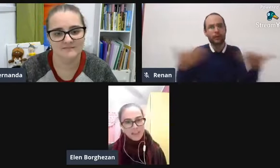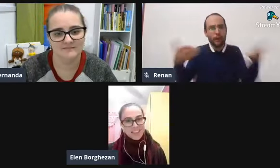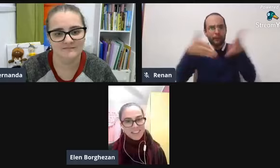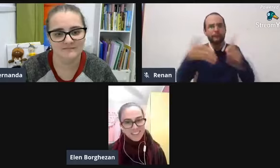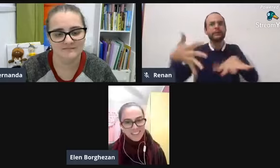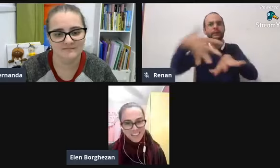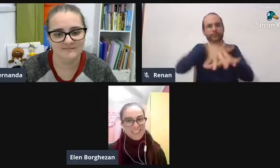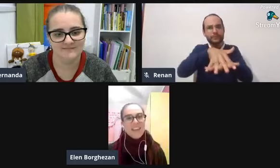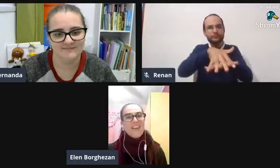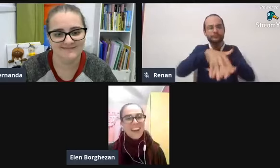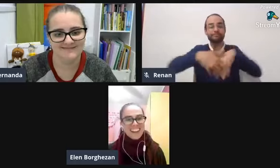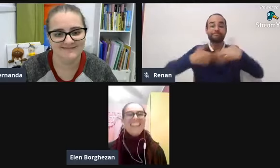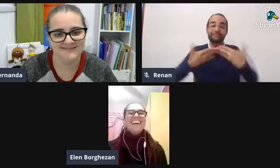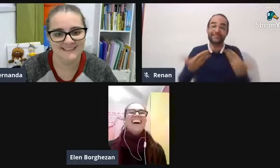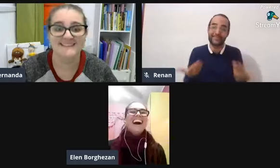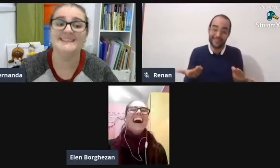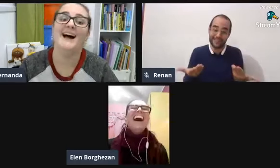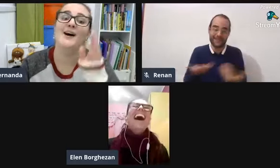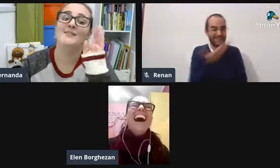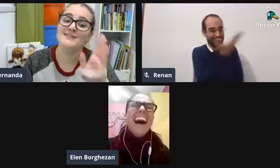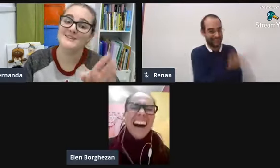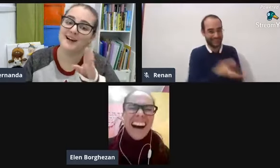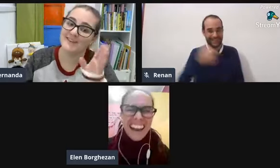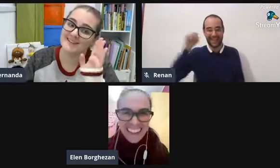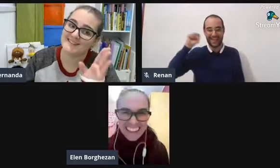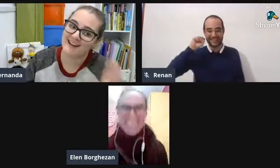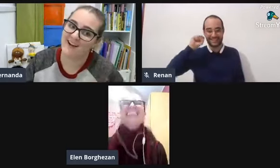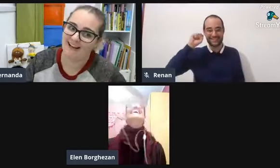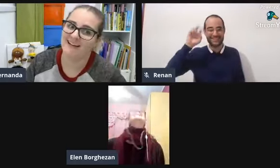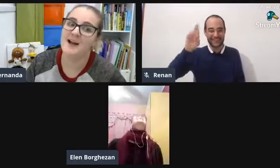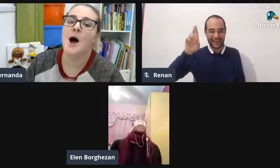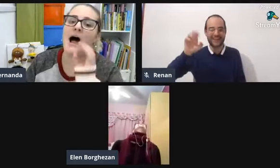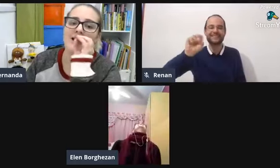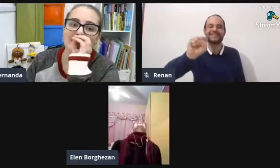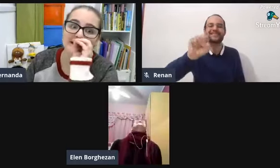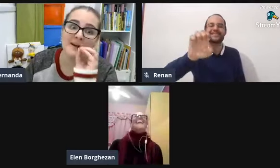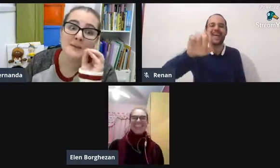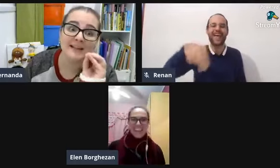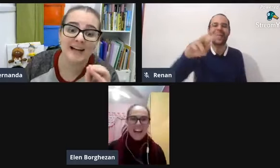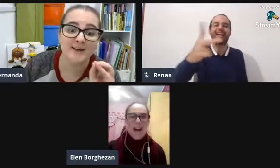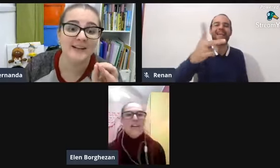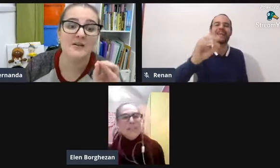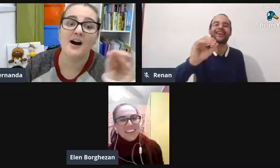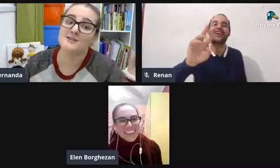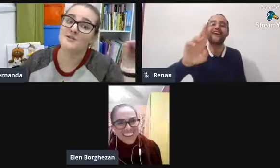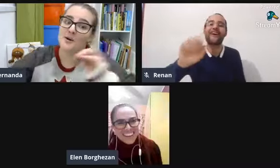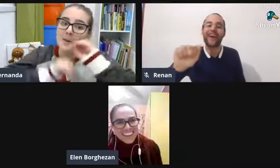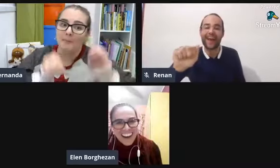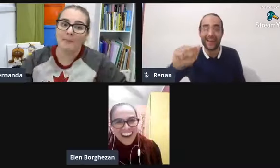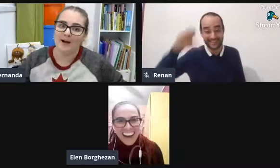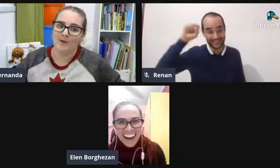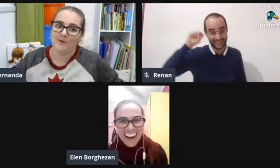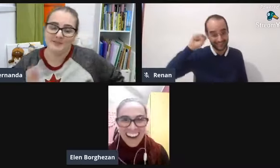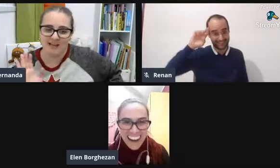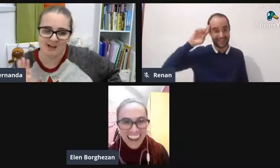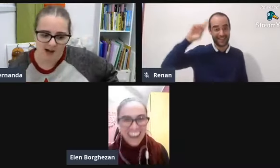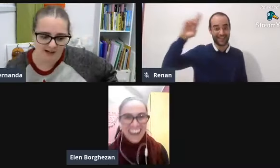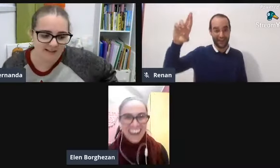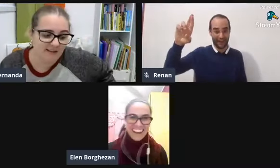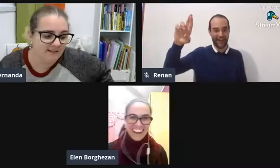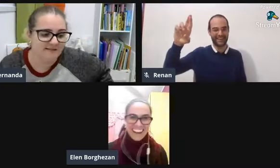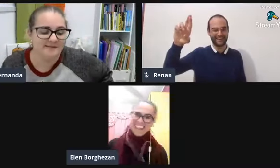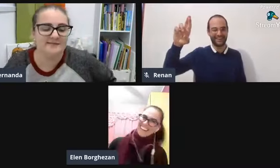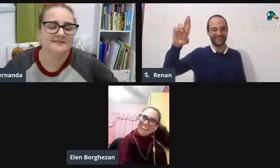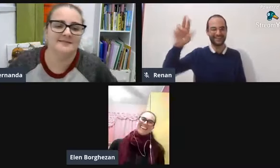Então, dona Fernanda, senhora... Não, senhora. Deve terminar o negócio mal,